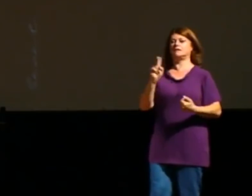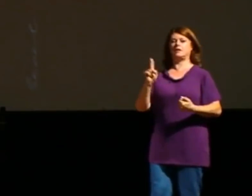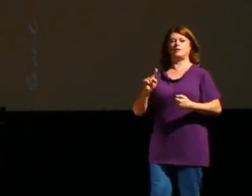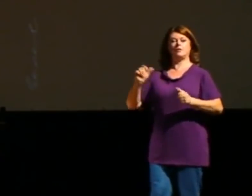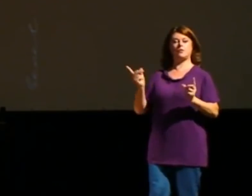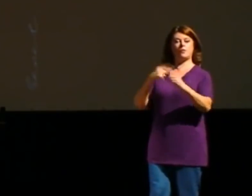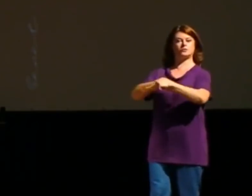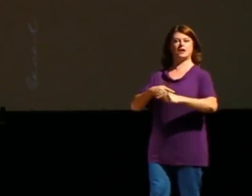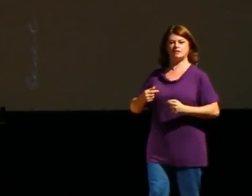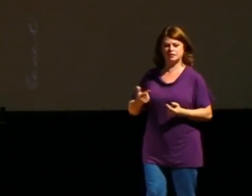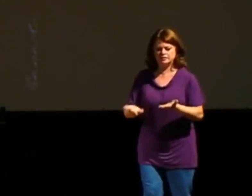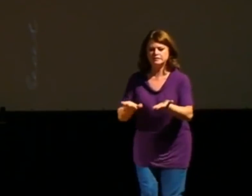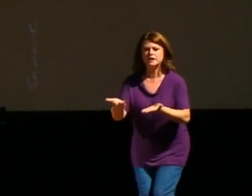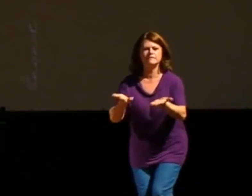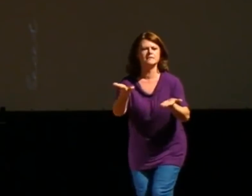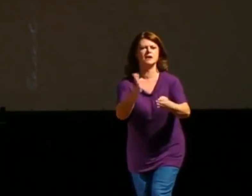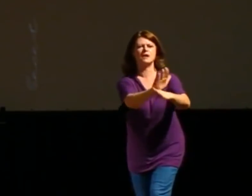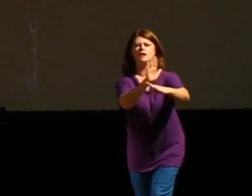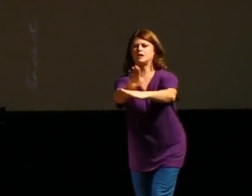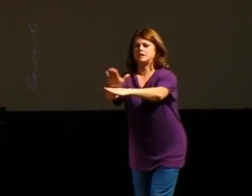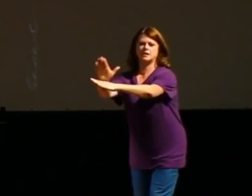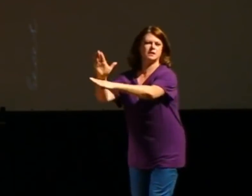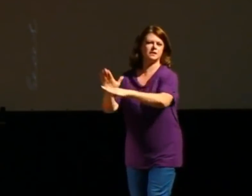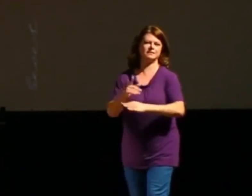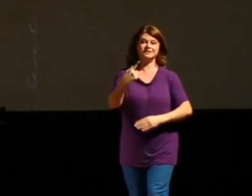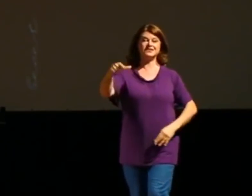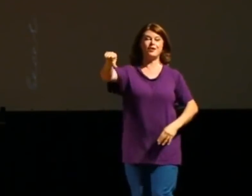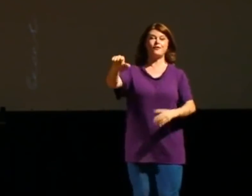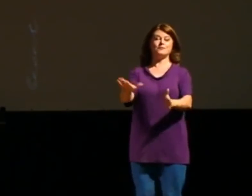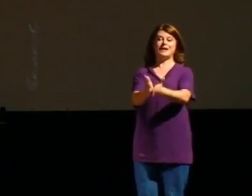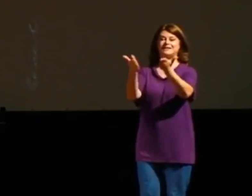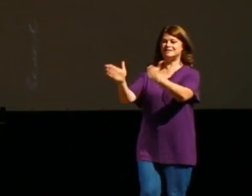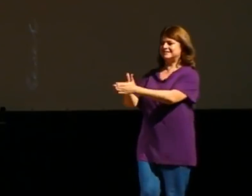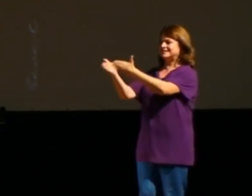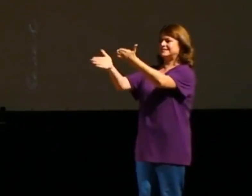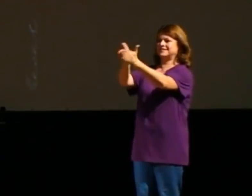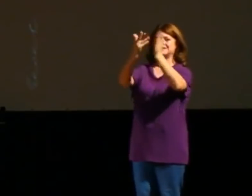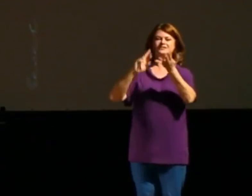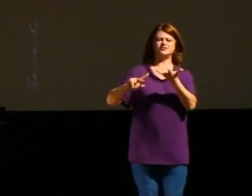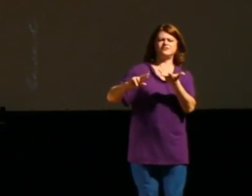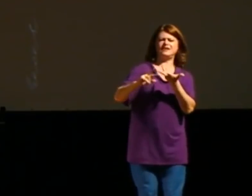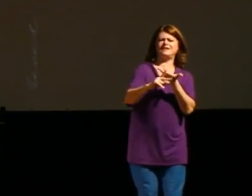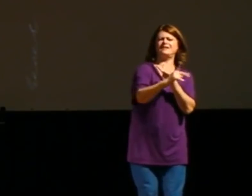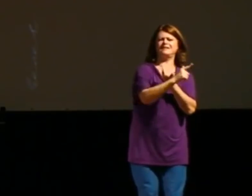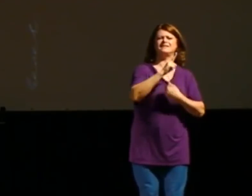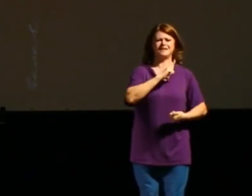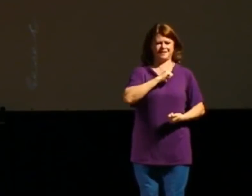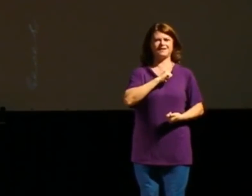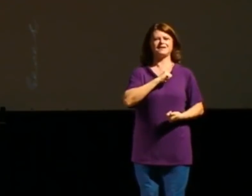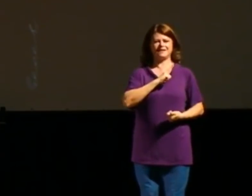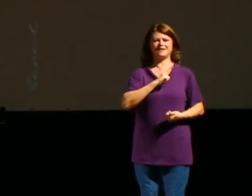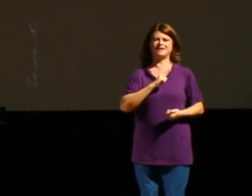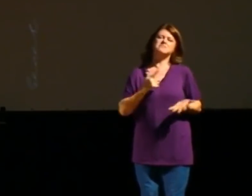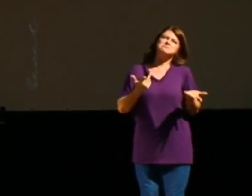milagres. Dizem que esse evangelho Marcos recebeu, na verdade, de Pedro. Mas isso